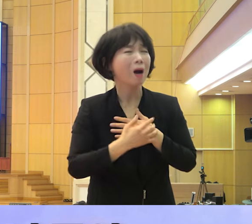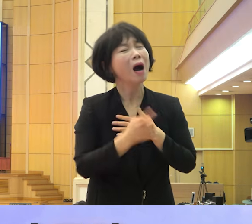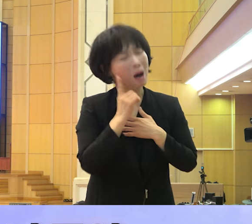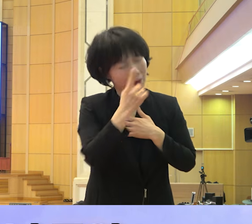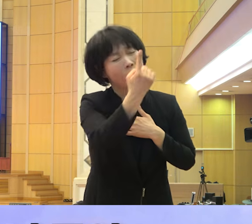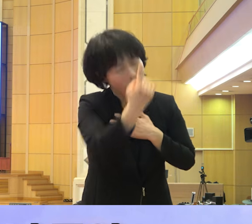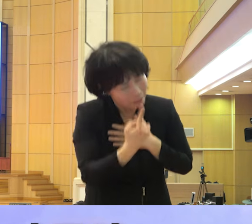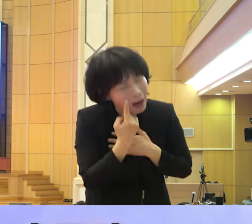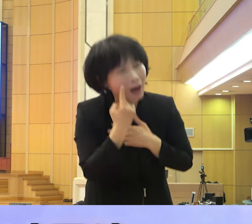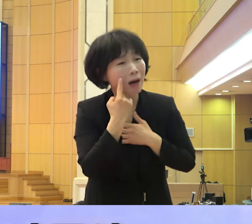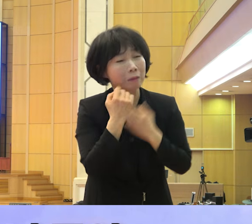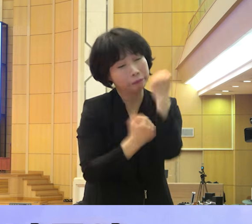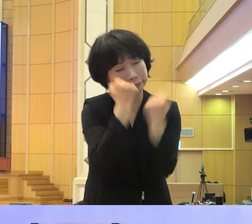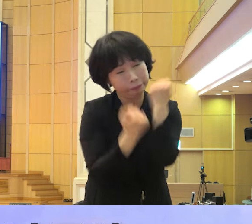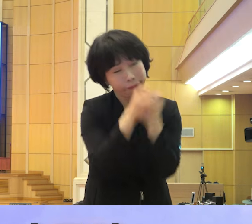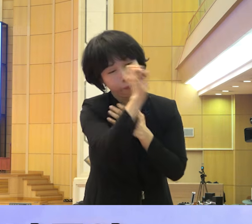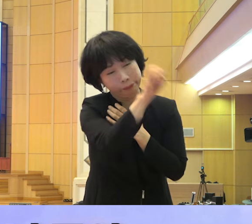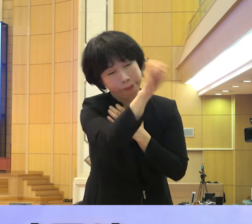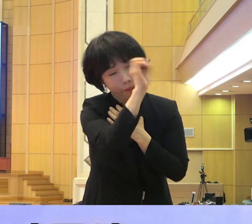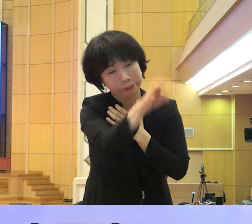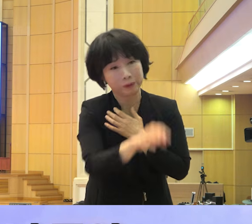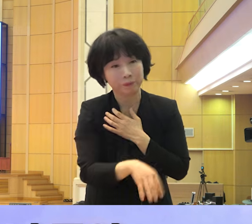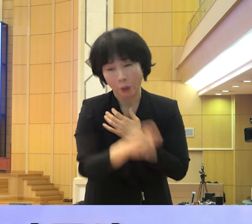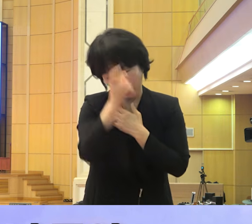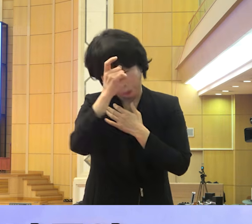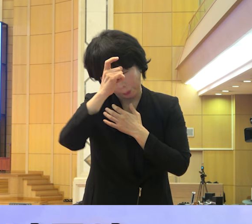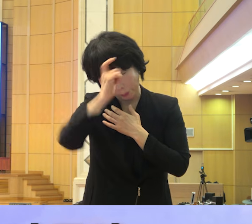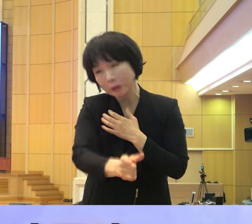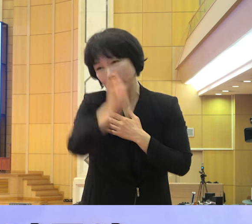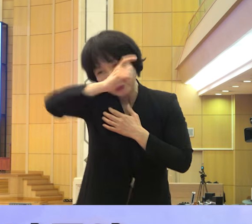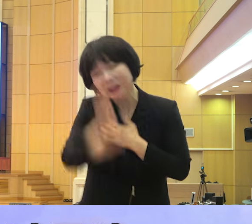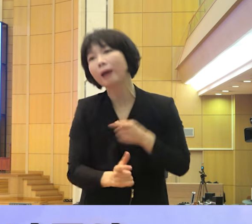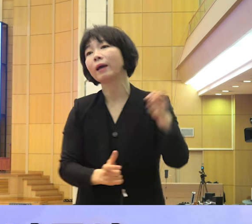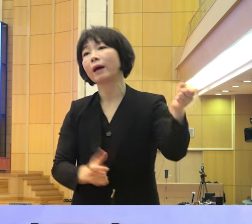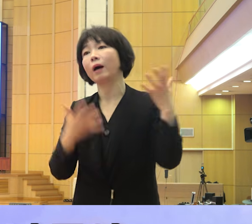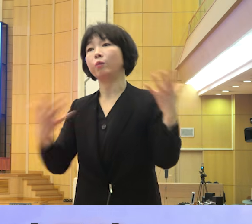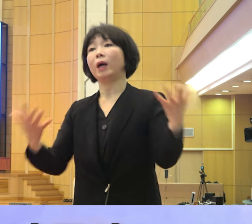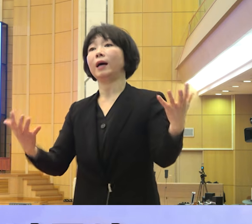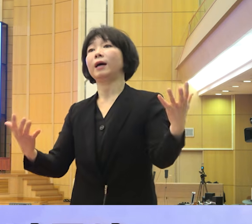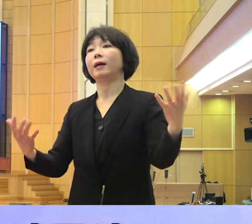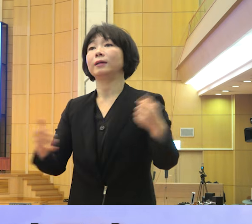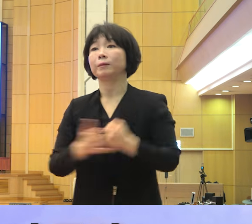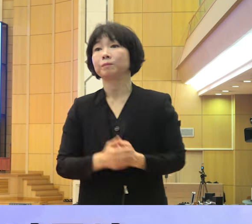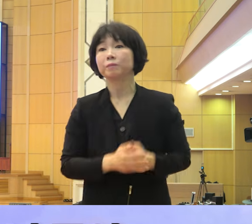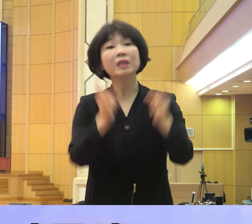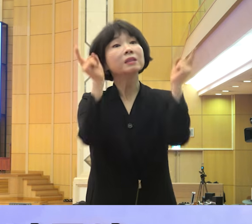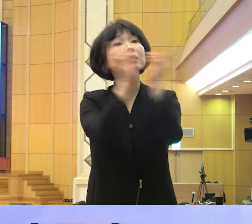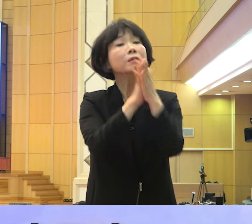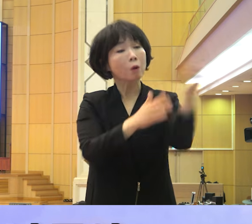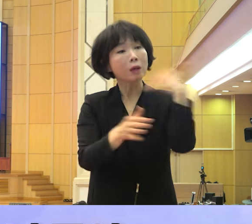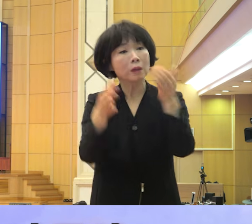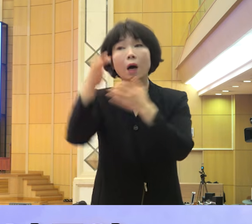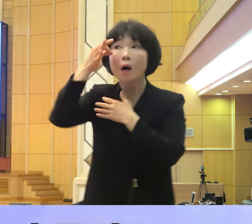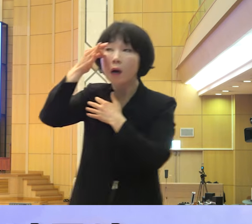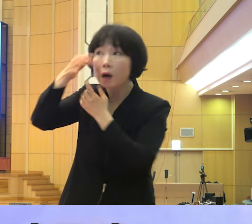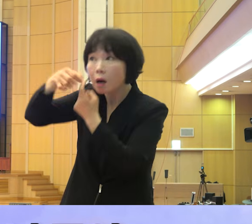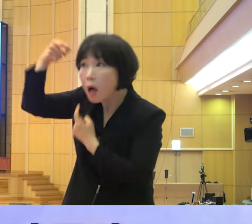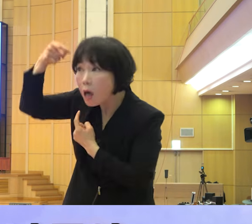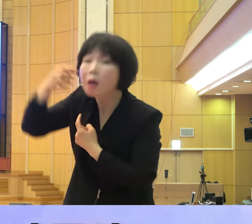성경을 잘 아니까 내가 직접 와서 예수님을 만나보고 그리스도인지 아닌지를 내가 알고 그리스도 믿고 그리스도 아니면 믿지